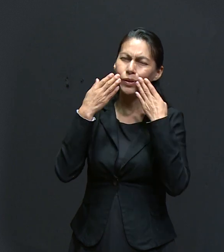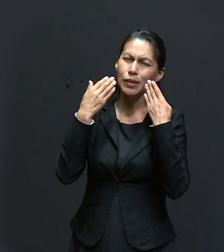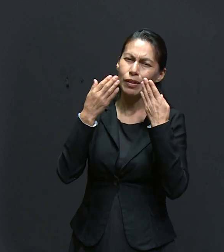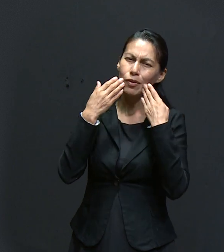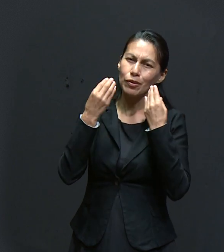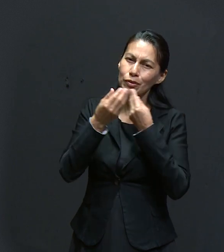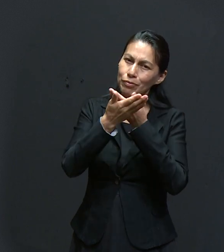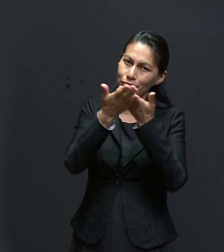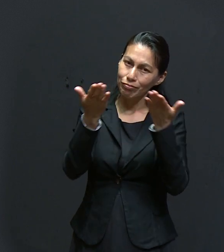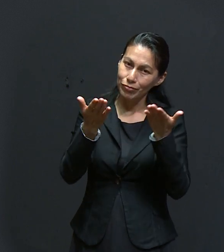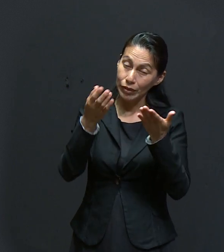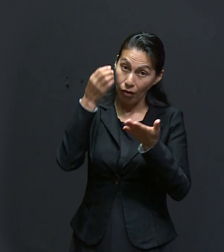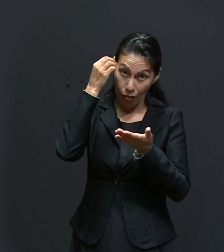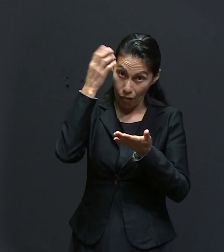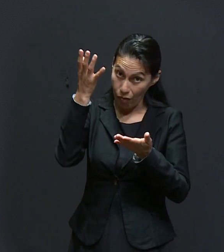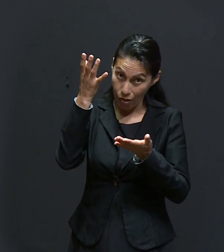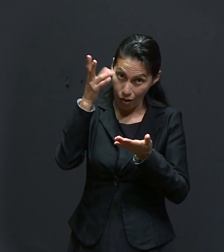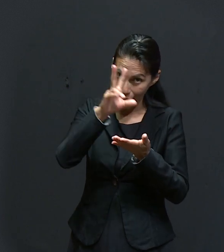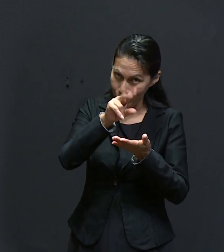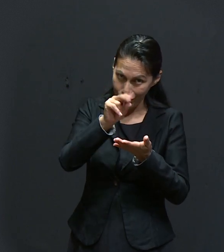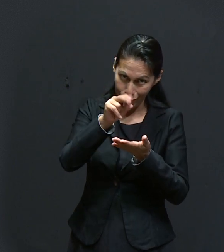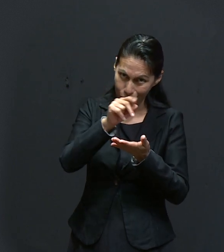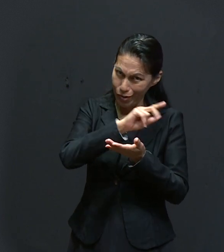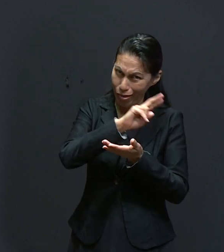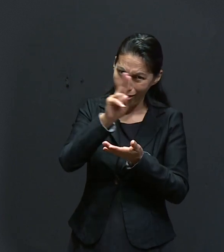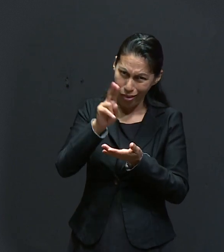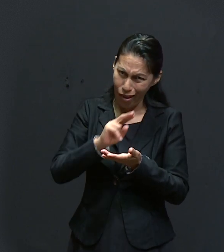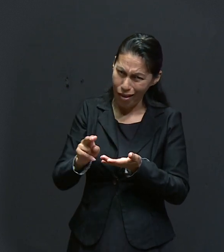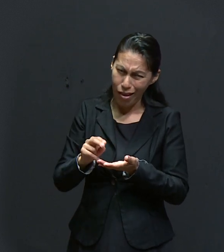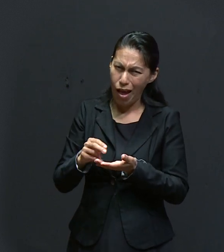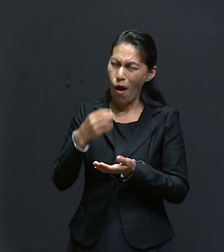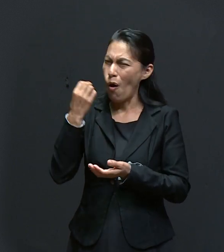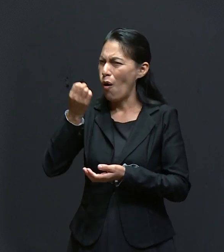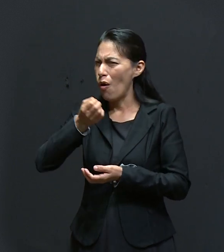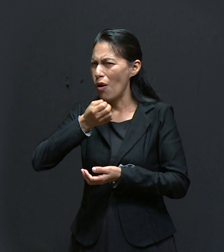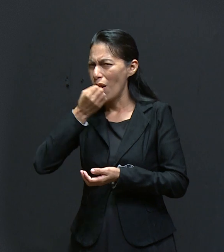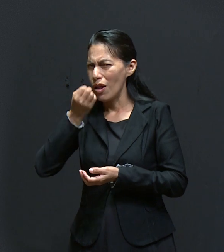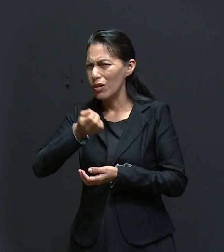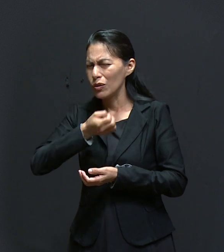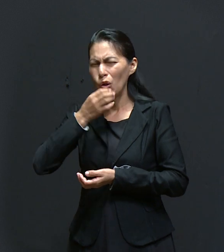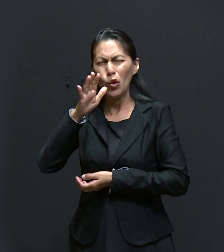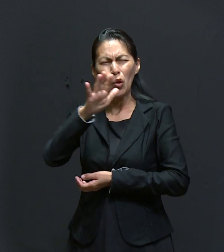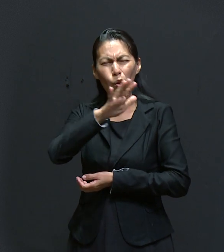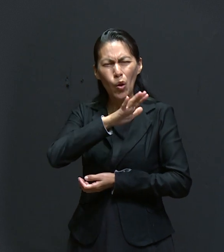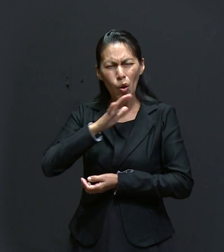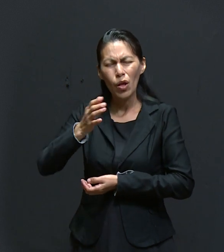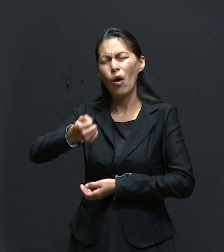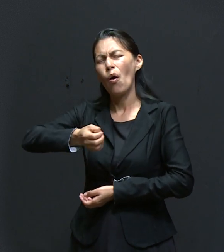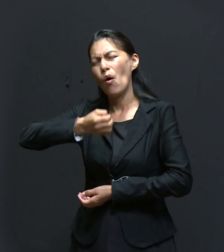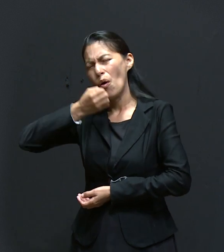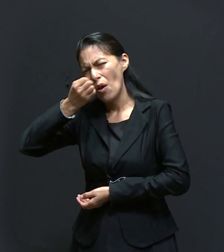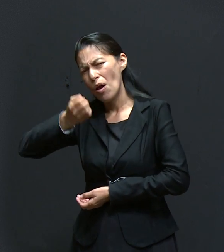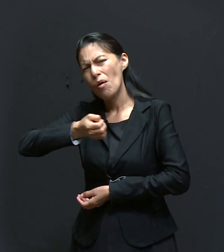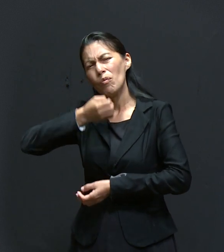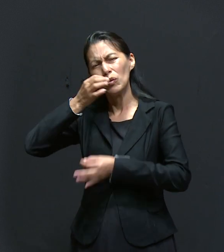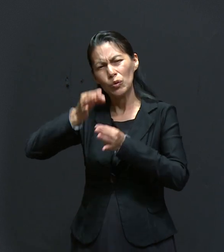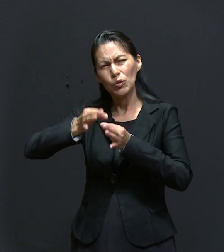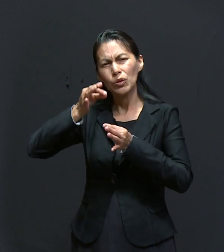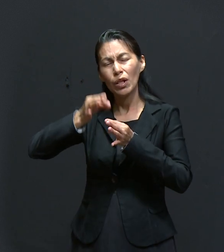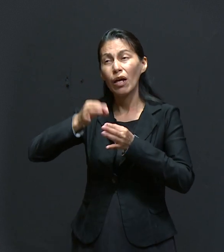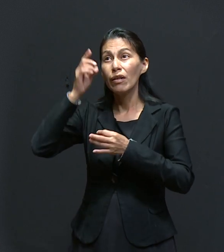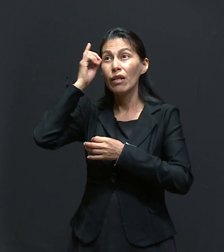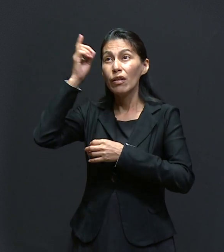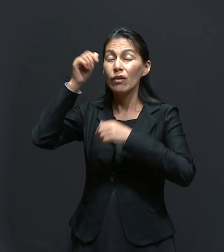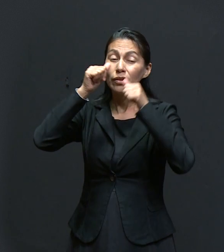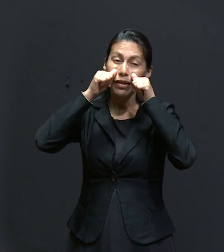y misericordioso y no nos olvidas ninguno de nuestros pedidos de oración cae al suelo sino que